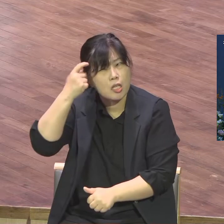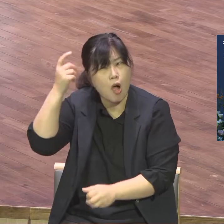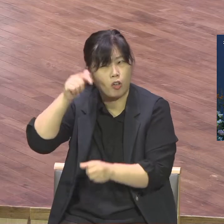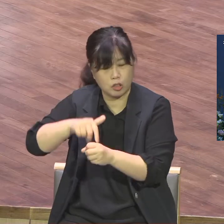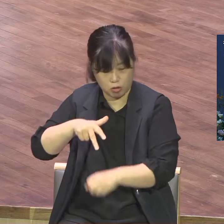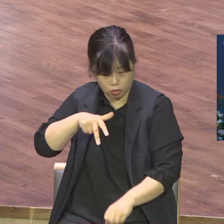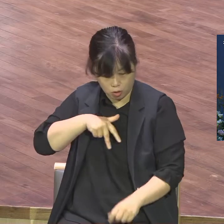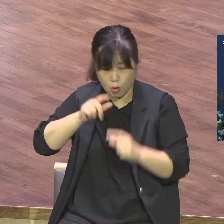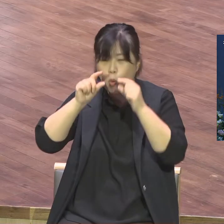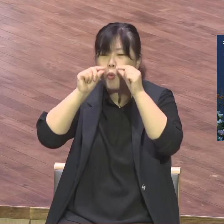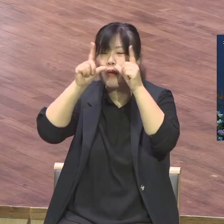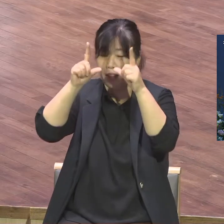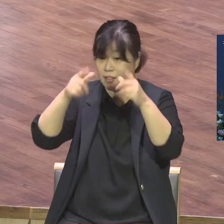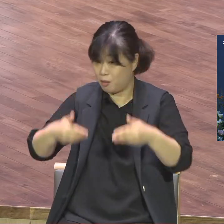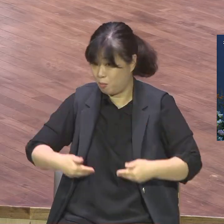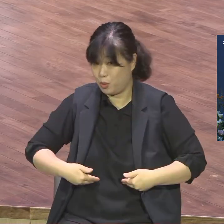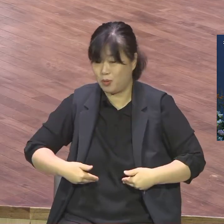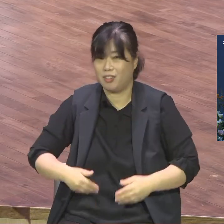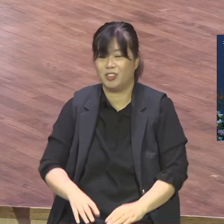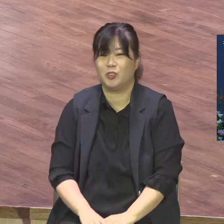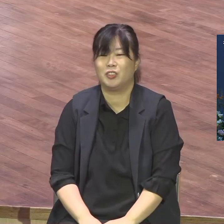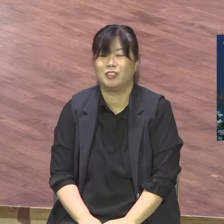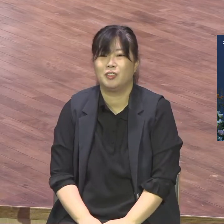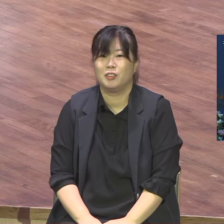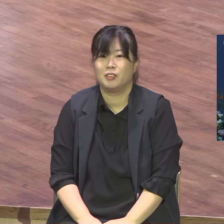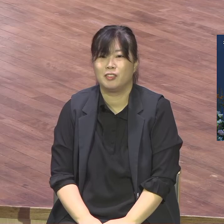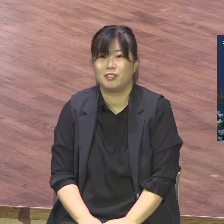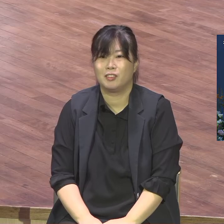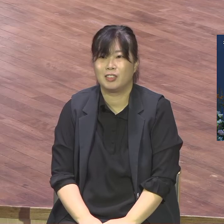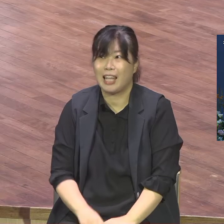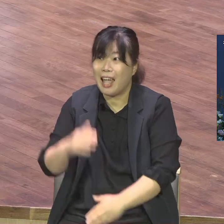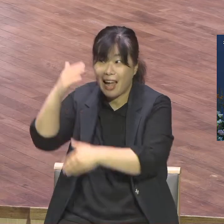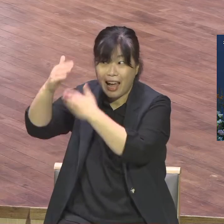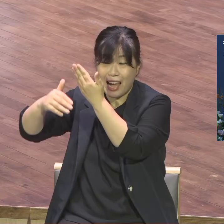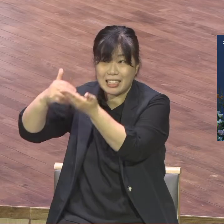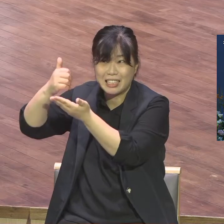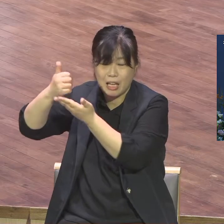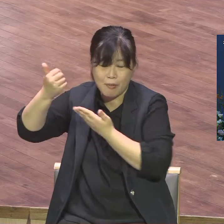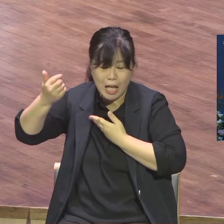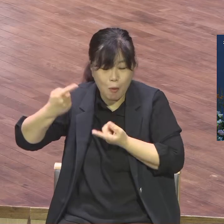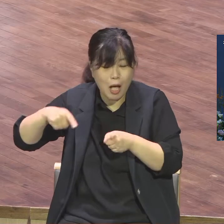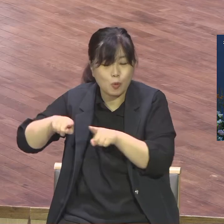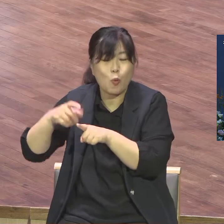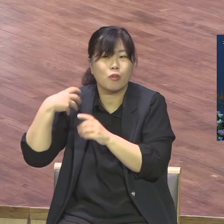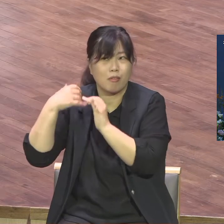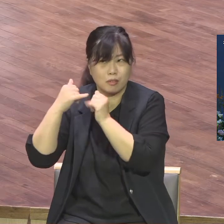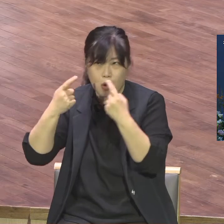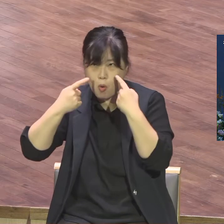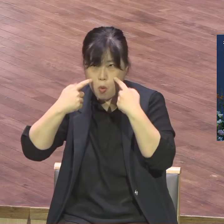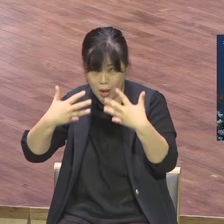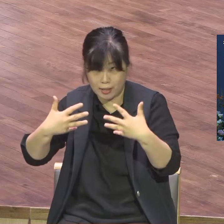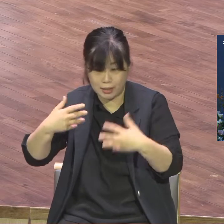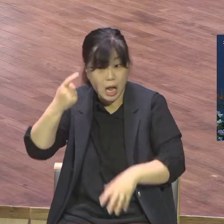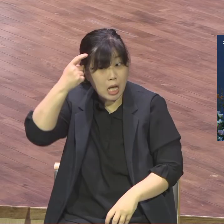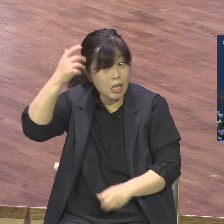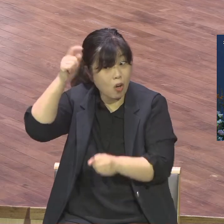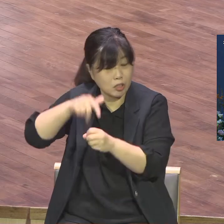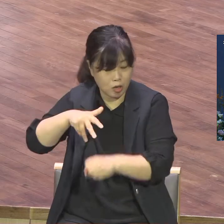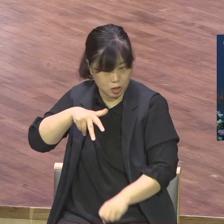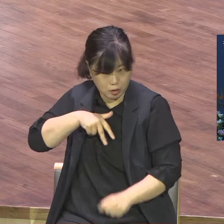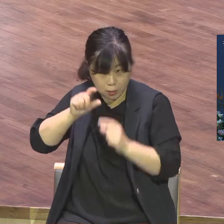때 사람과의 영적 동력을 하는데 흔들리지 않습니다. 지속이 되죠. 쭉